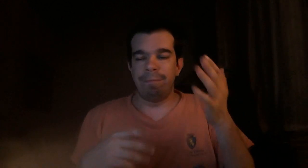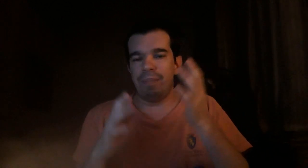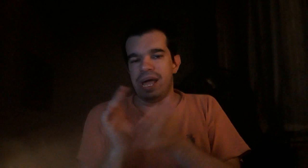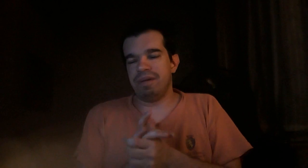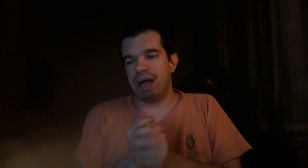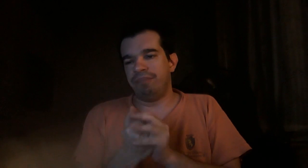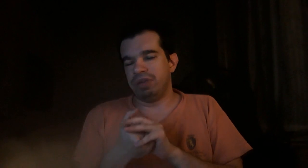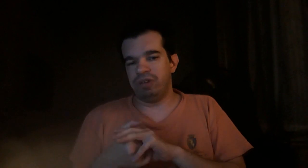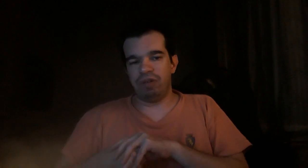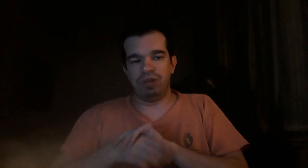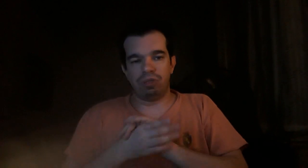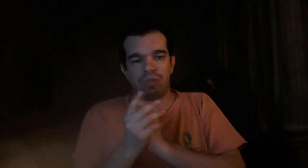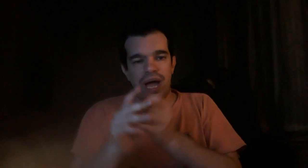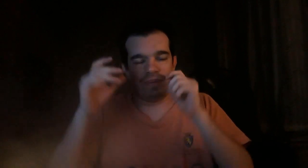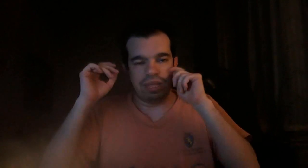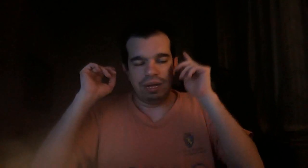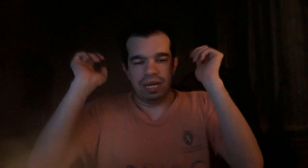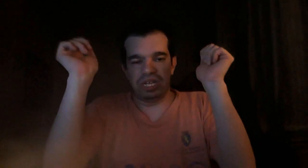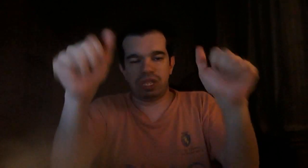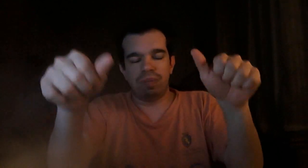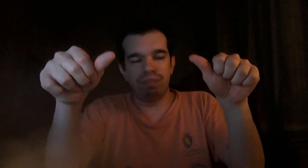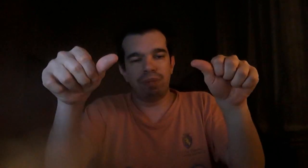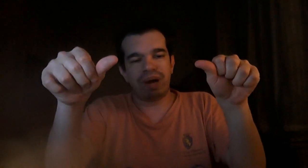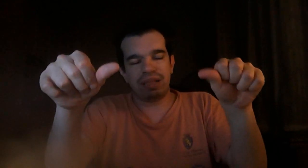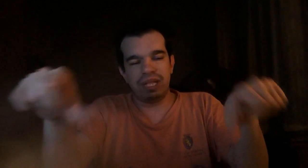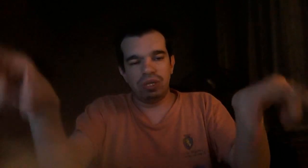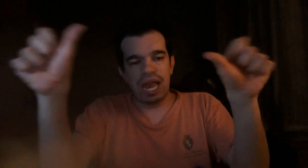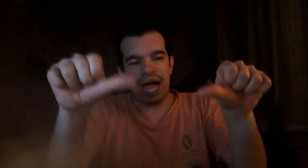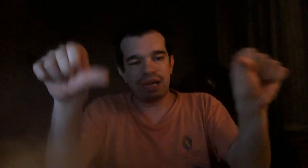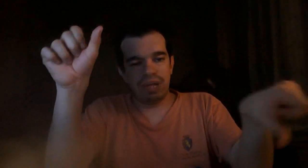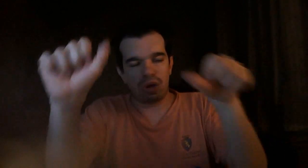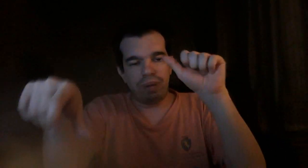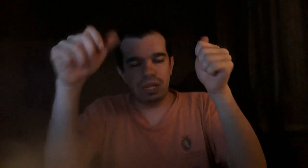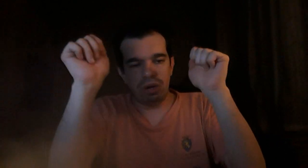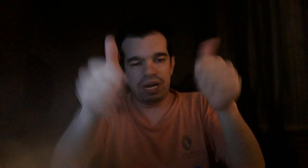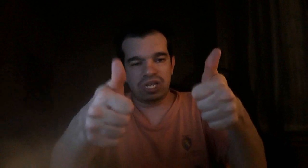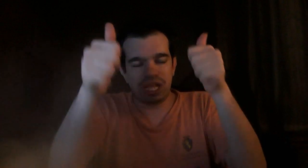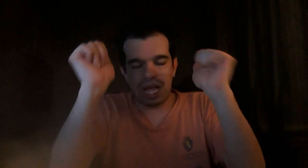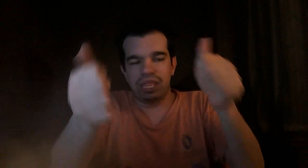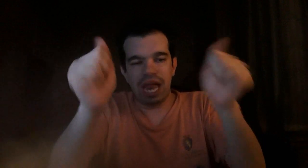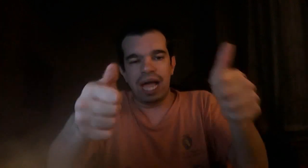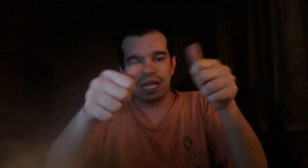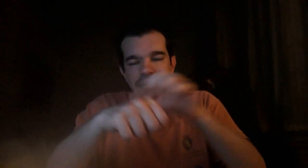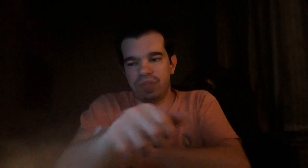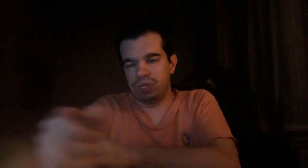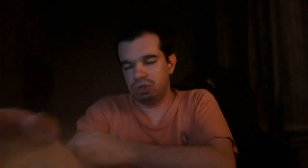Va bene, va, il video è finito qua. Lasciate un bombardamento di like, mi raccomando, lasciate tanti like a questo